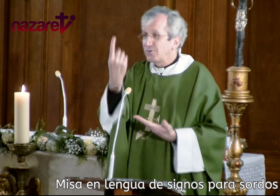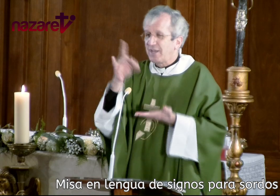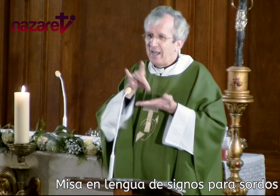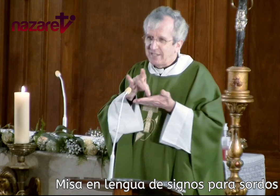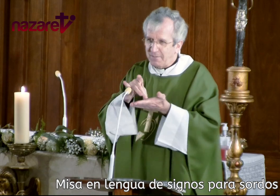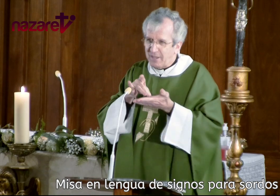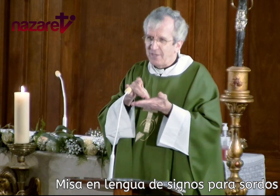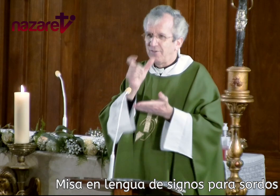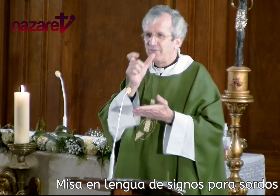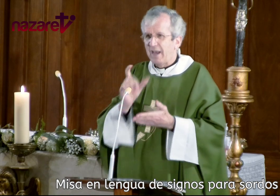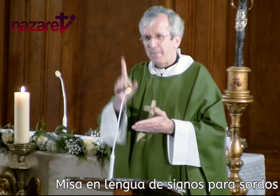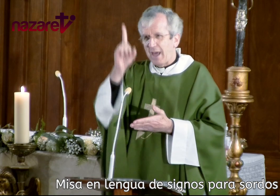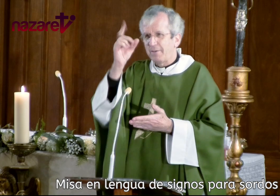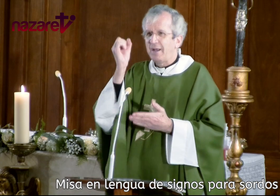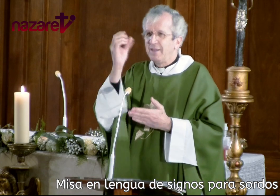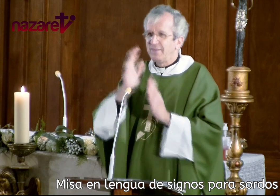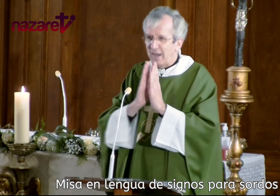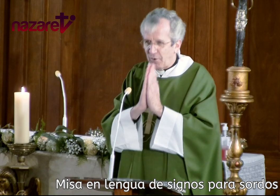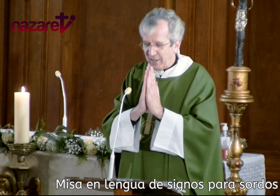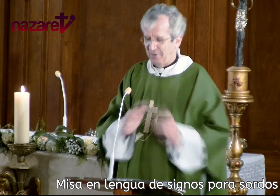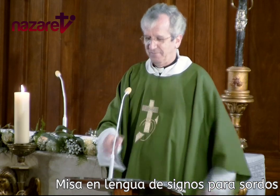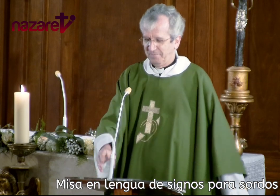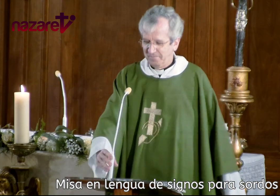al servicio de la pala de la oración